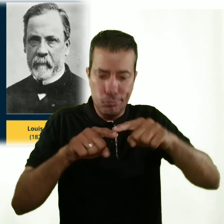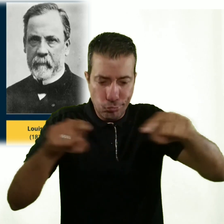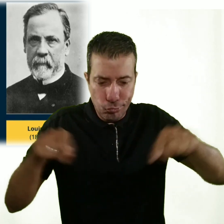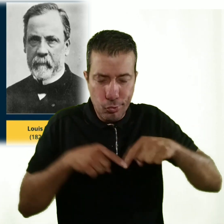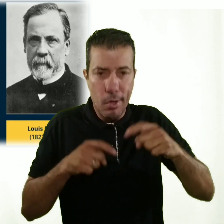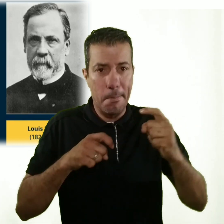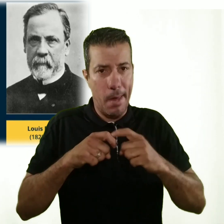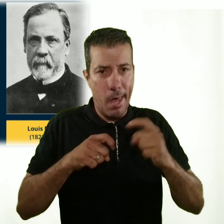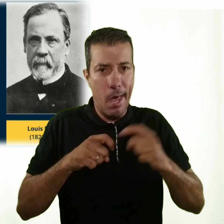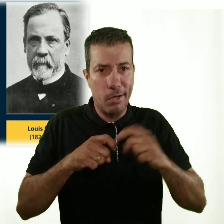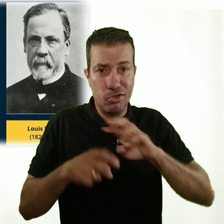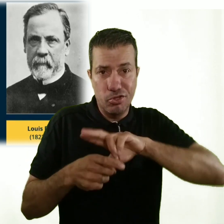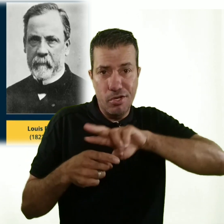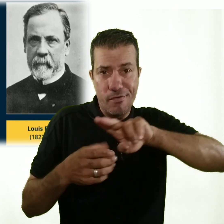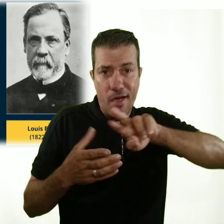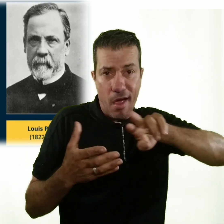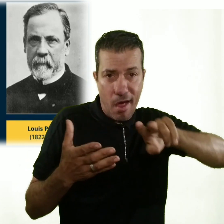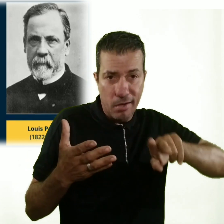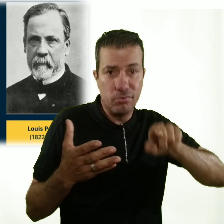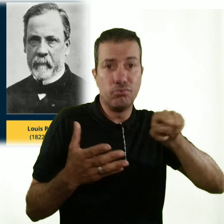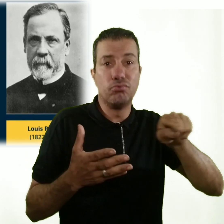vários médicos